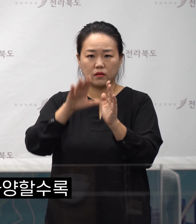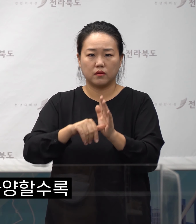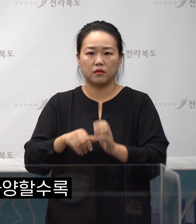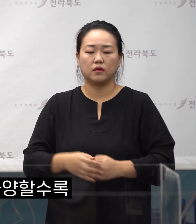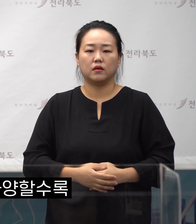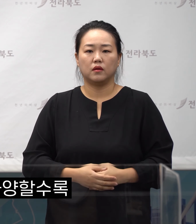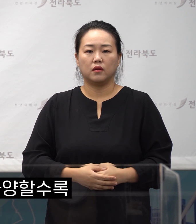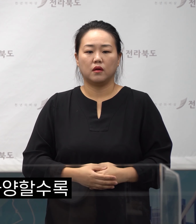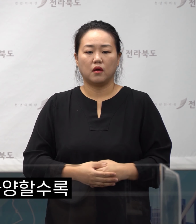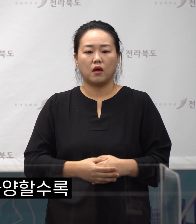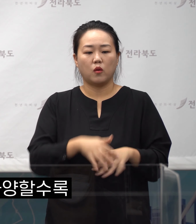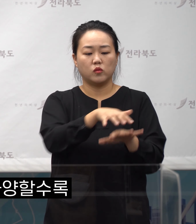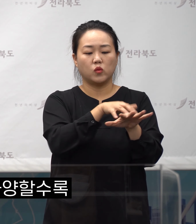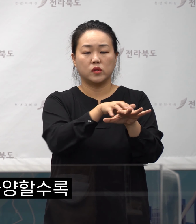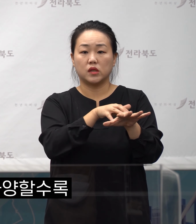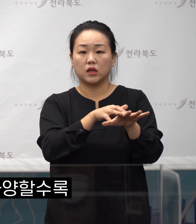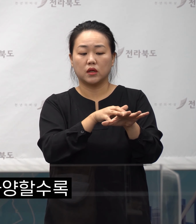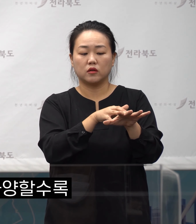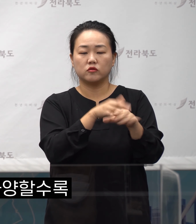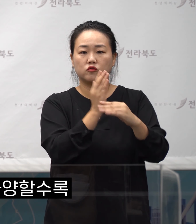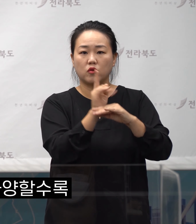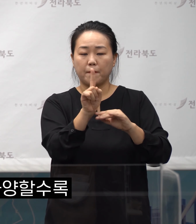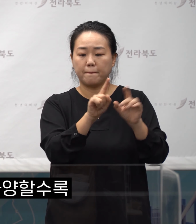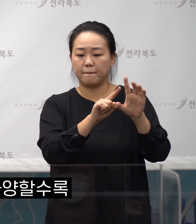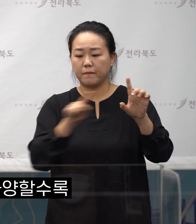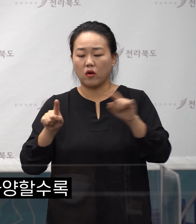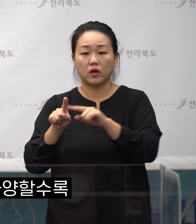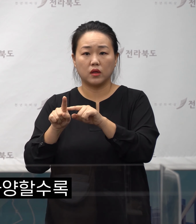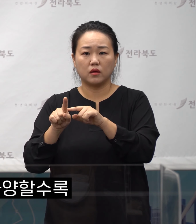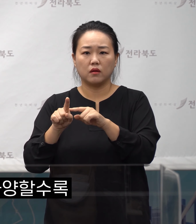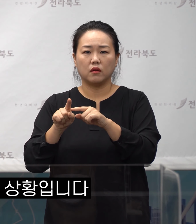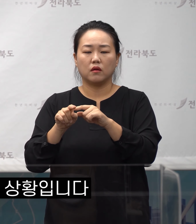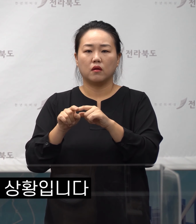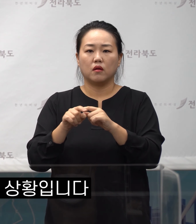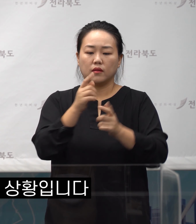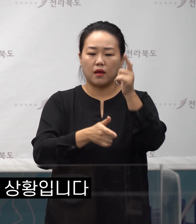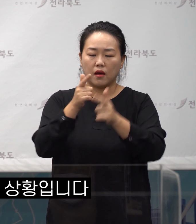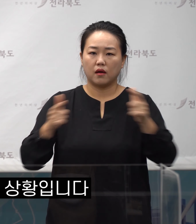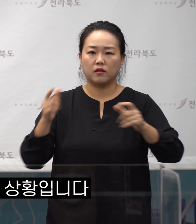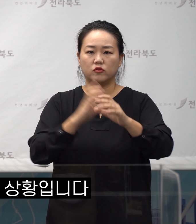구성원이 사회 속에서 다양할수록 더